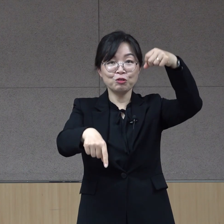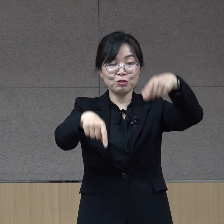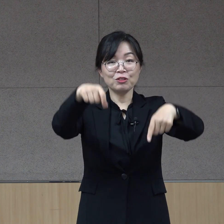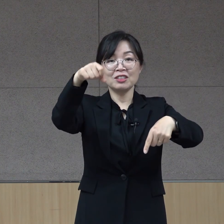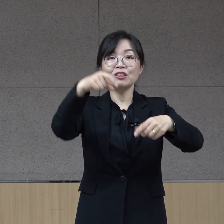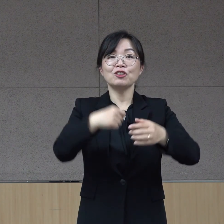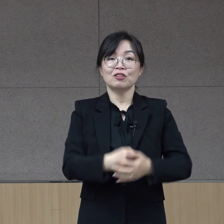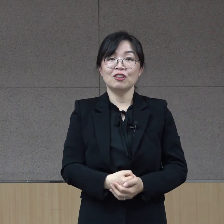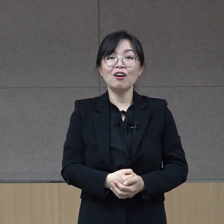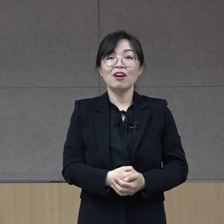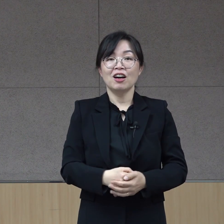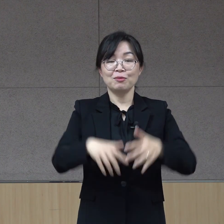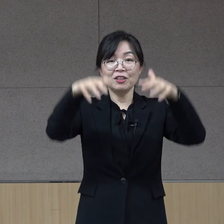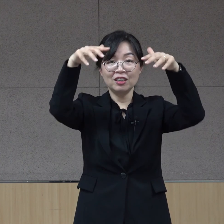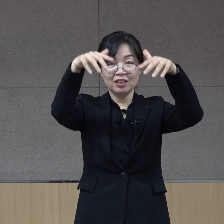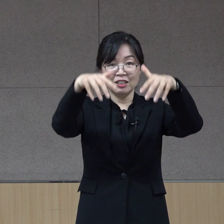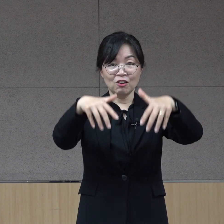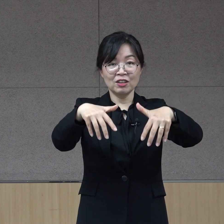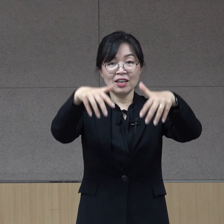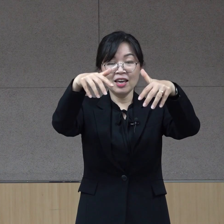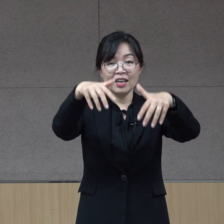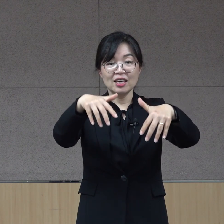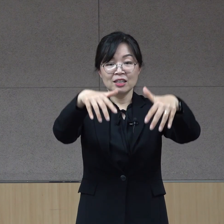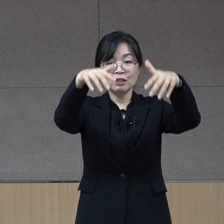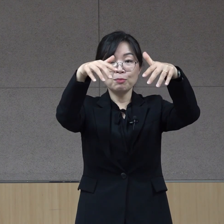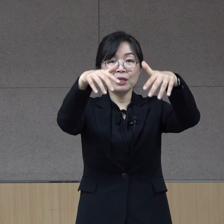뚝뚝뚝뚝 쓸 수도 있고요. 아니면 이렇게,